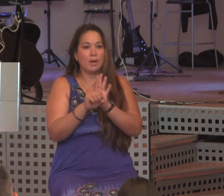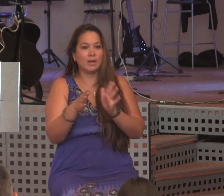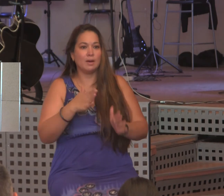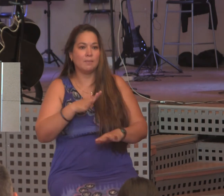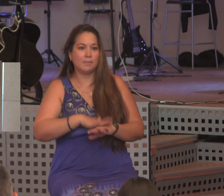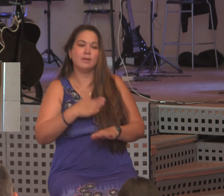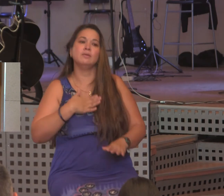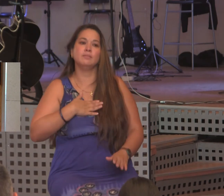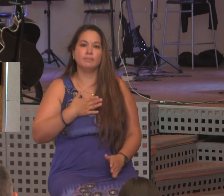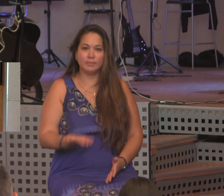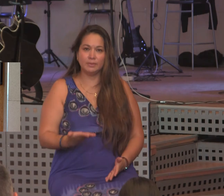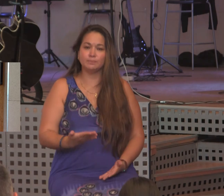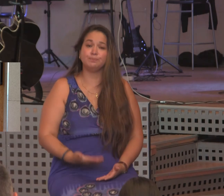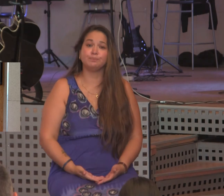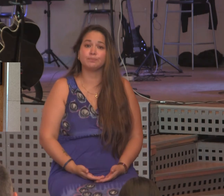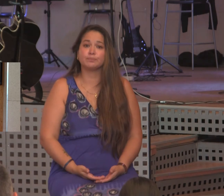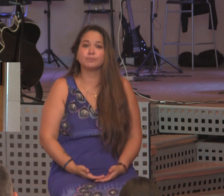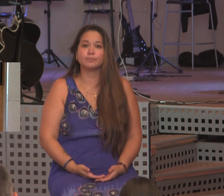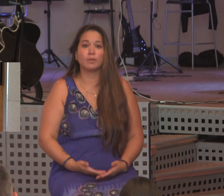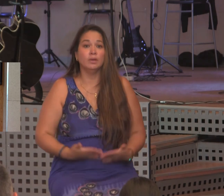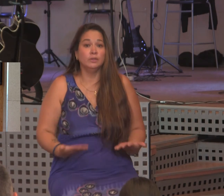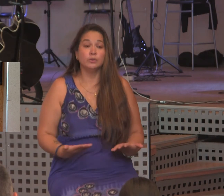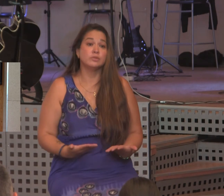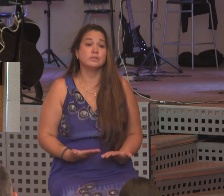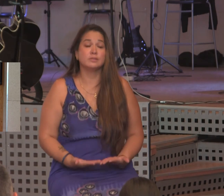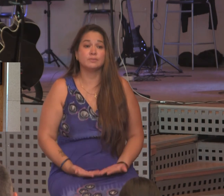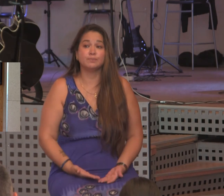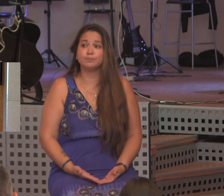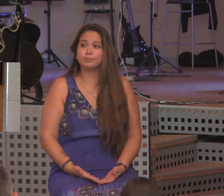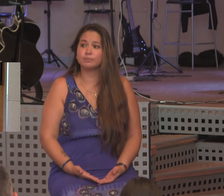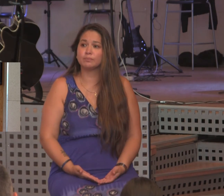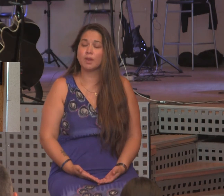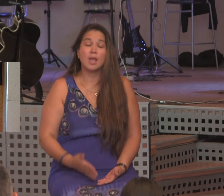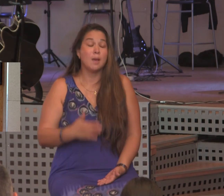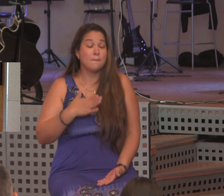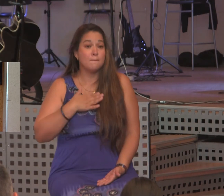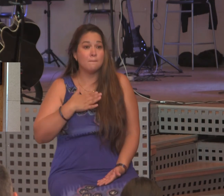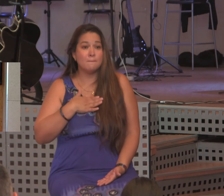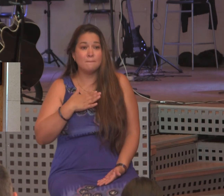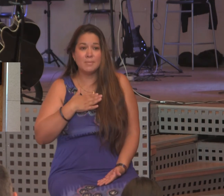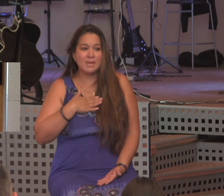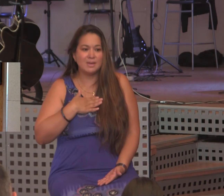habla de eso. Mis credenciales son mis obras.